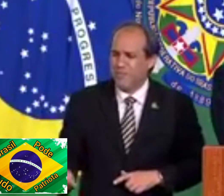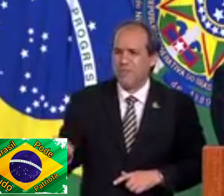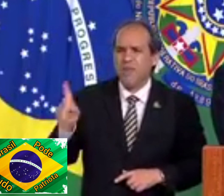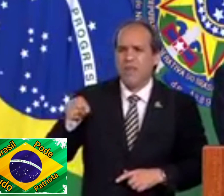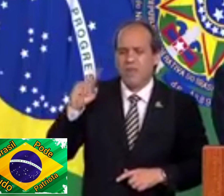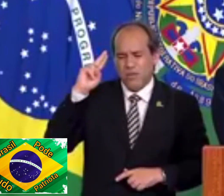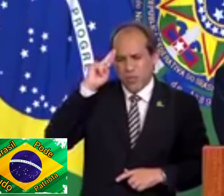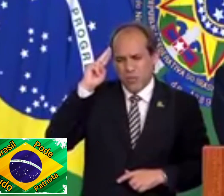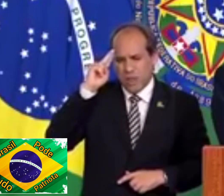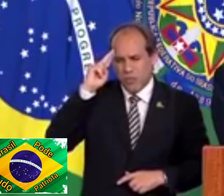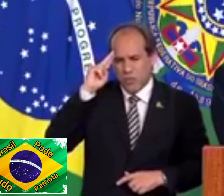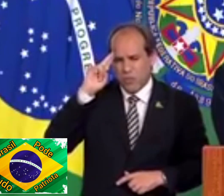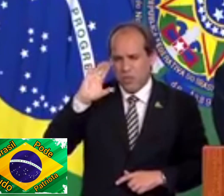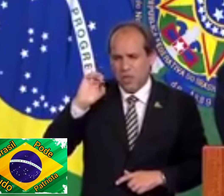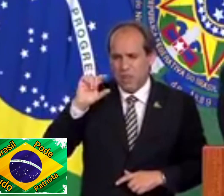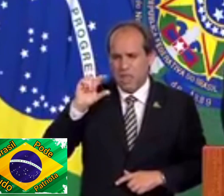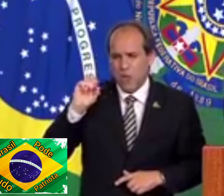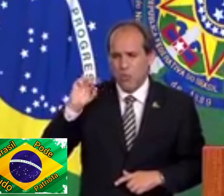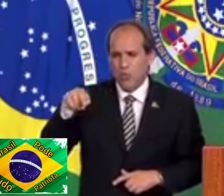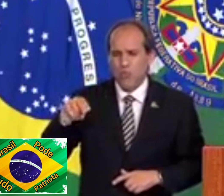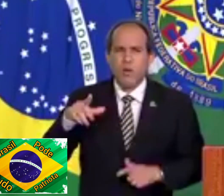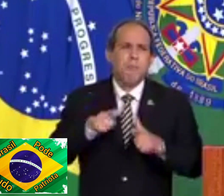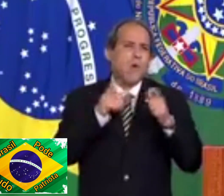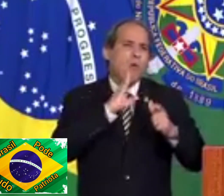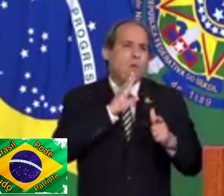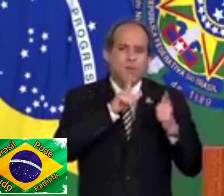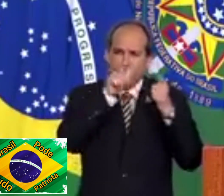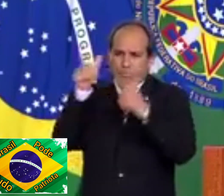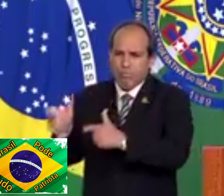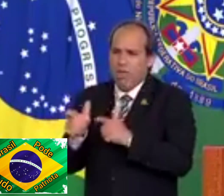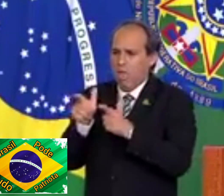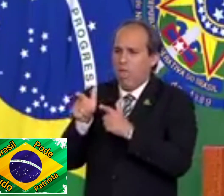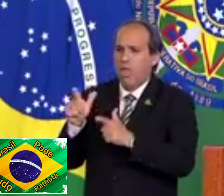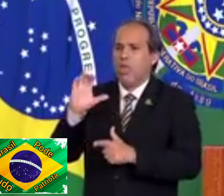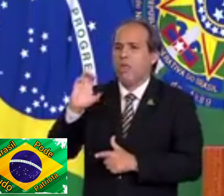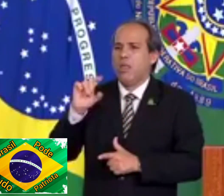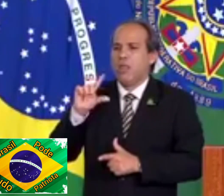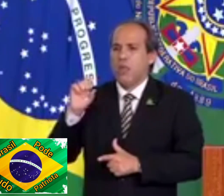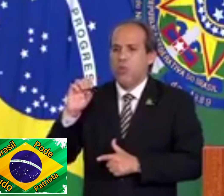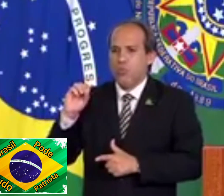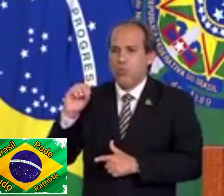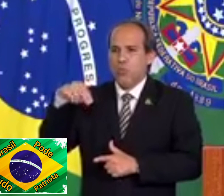Celso, mais conhecido como Celso Negão.